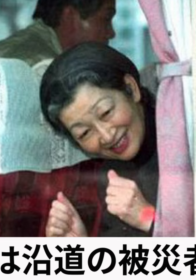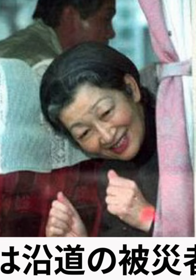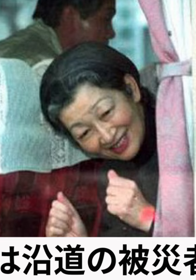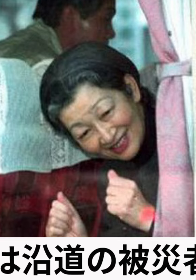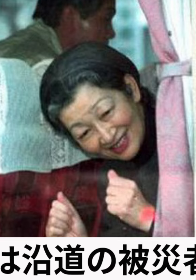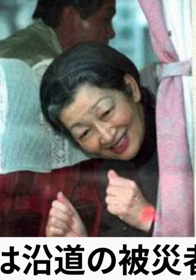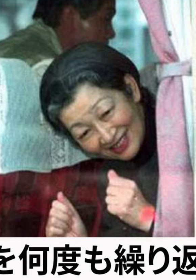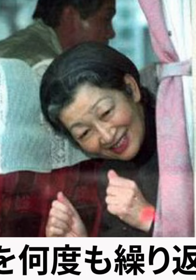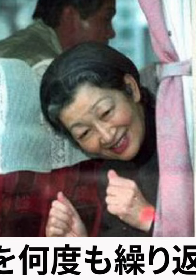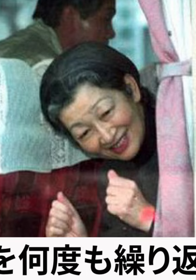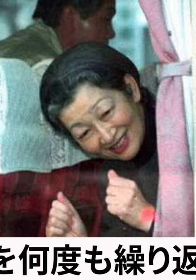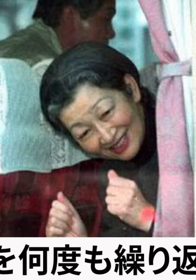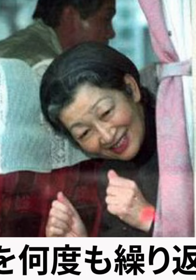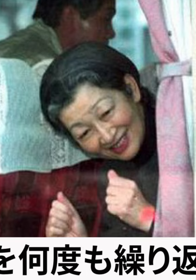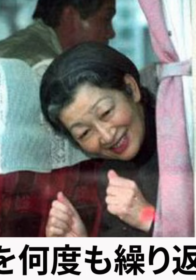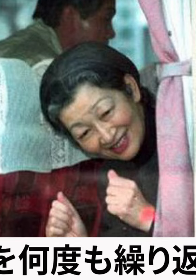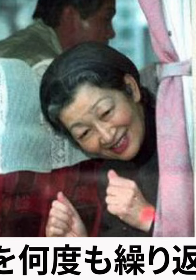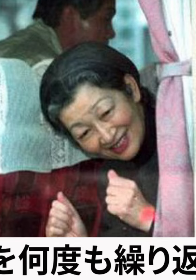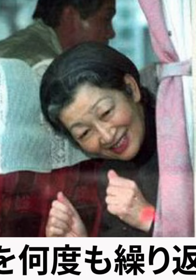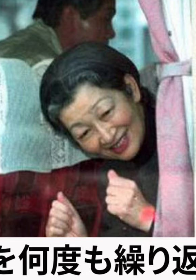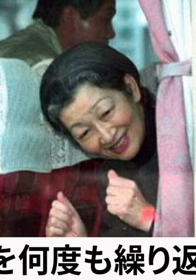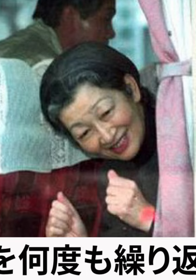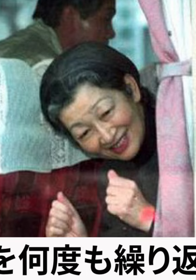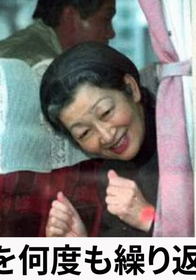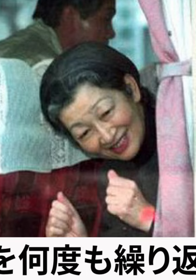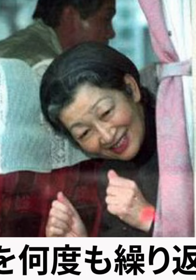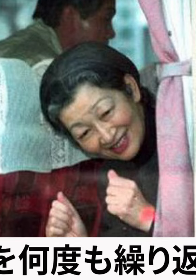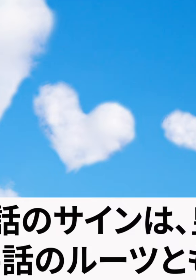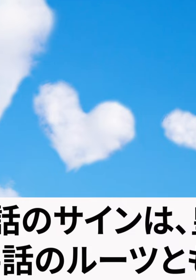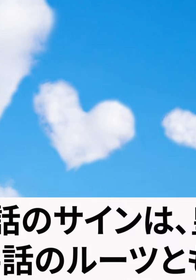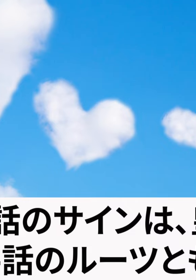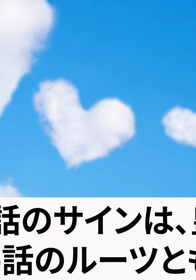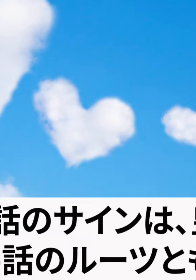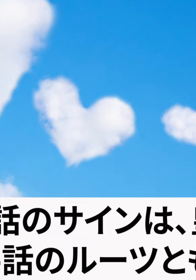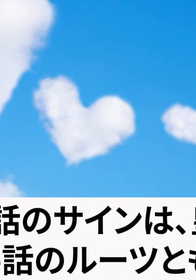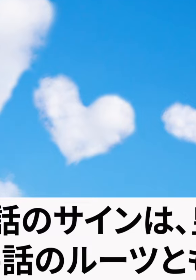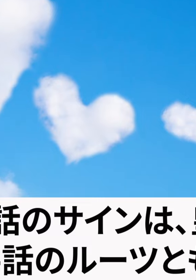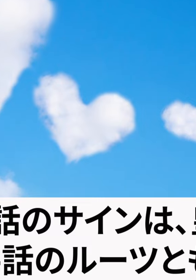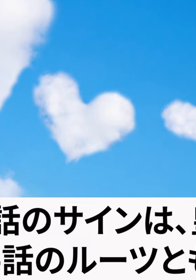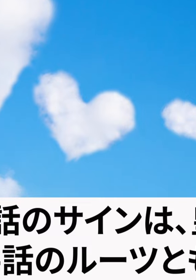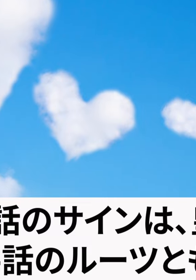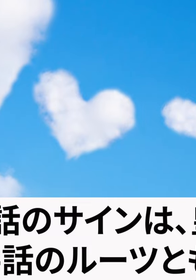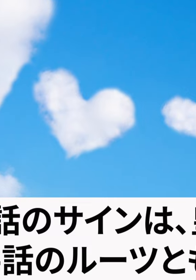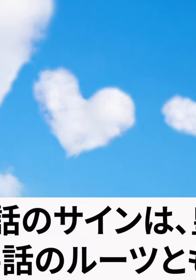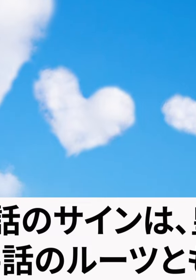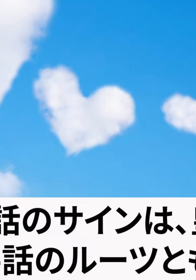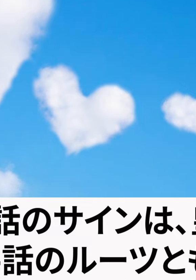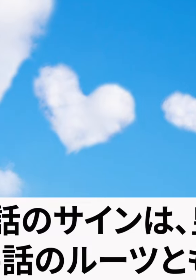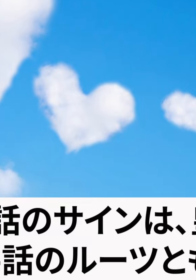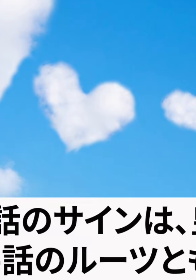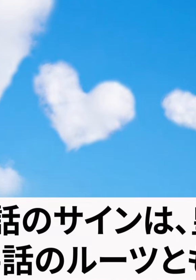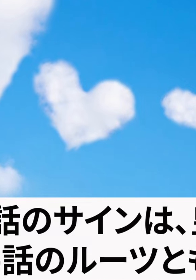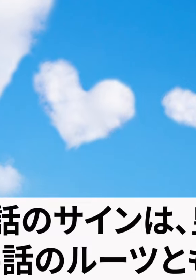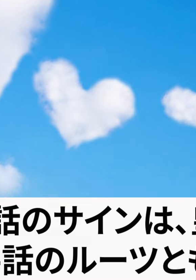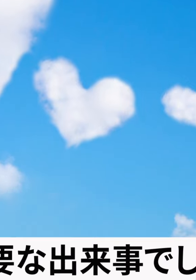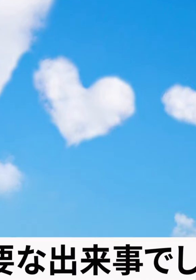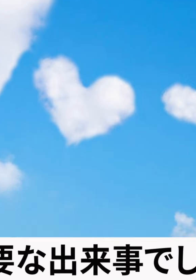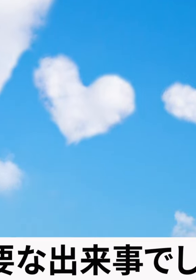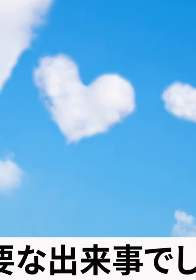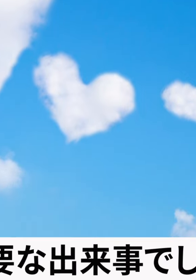対してこの動作を何度も繰り返しました。この手話のサインは皇室における手話のルーツともいえる重要な出来事